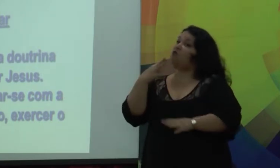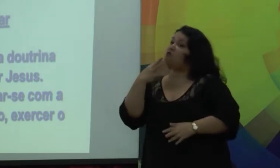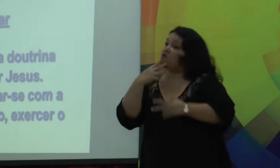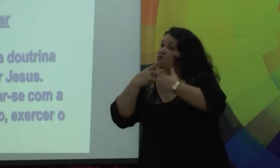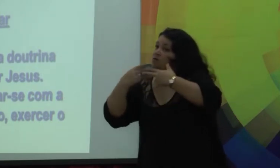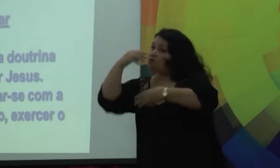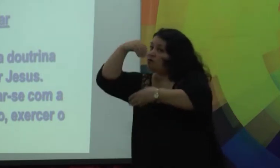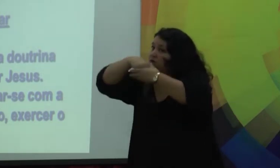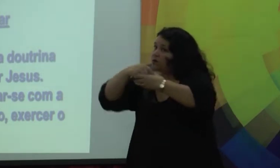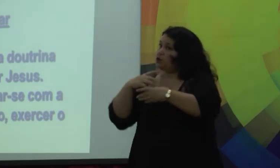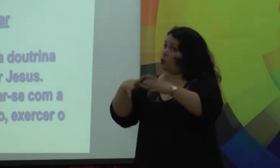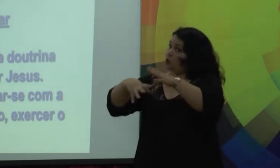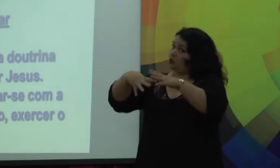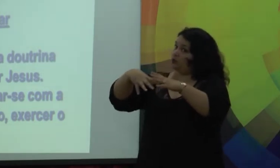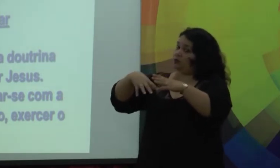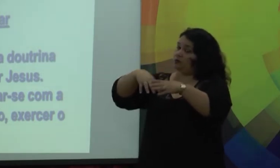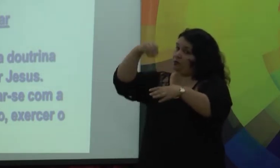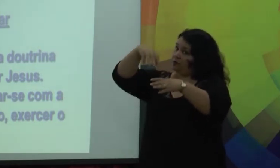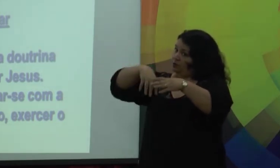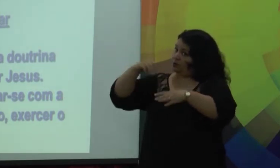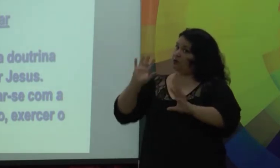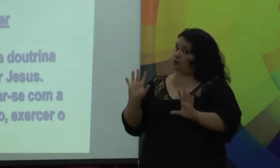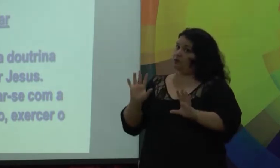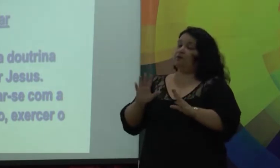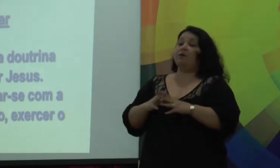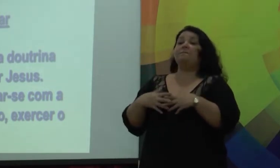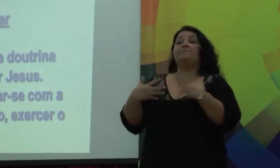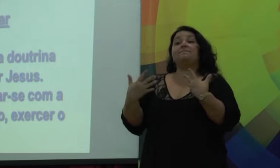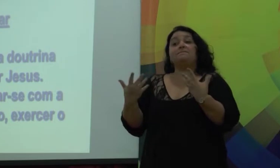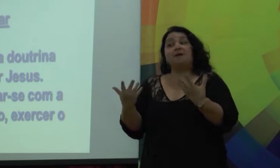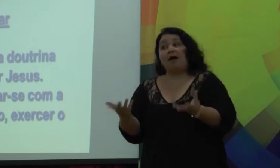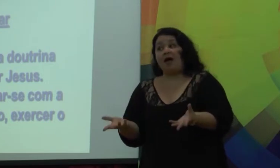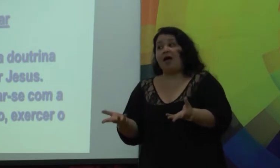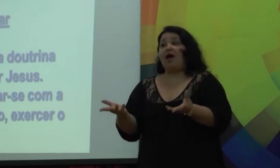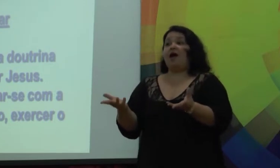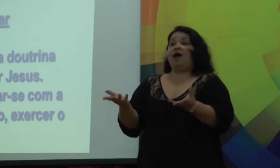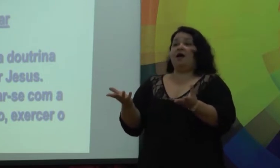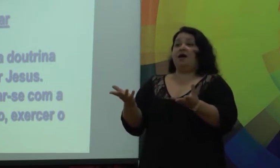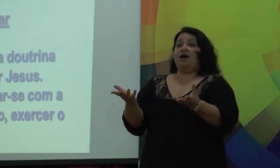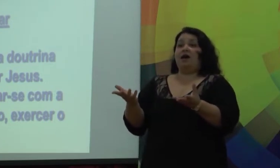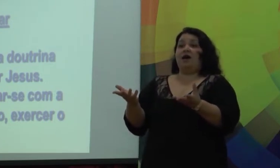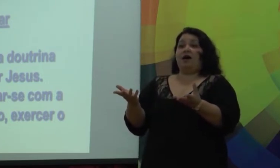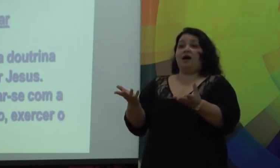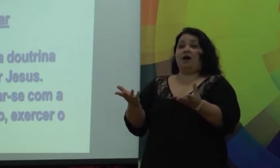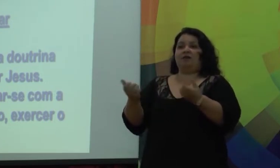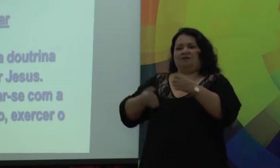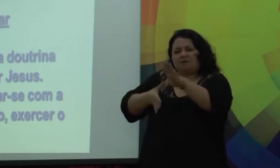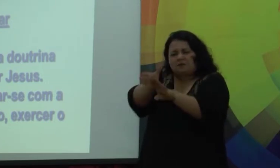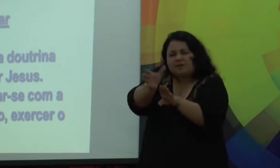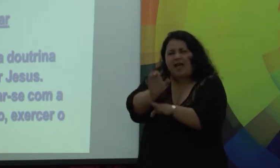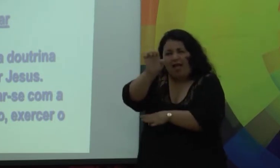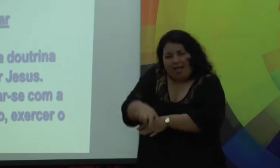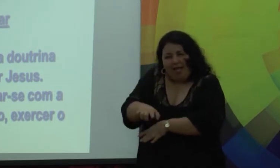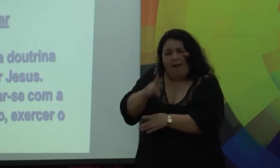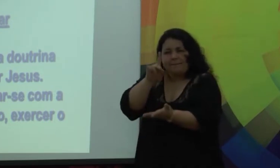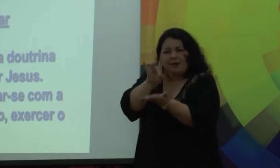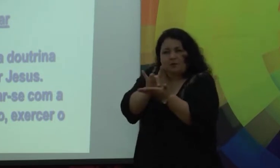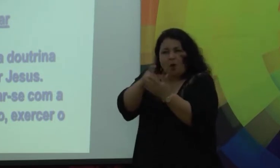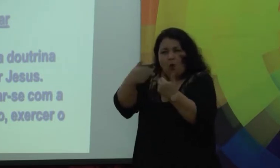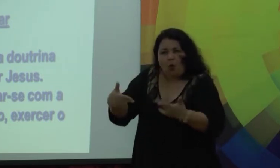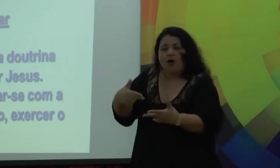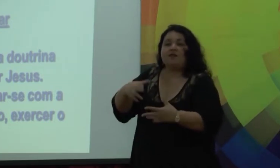aquele companheiro. Então, para mim, evangelizar é exercer uma proposta. Pode